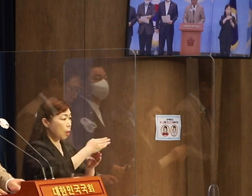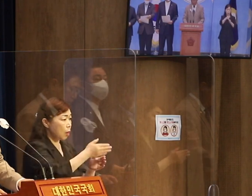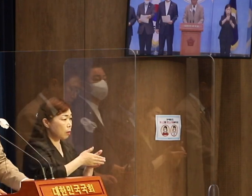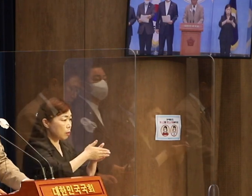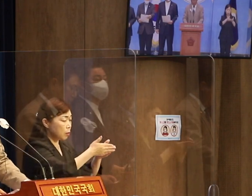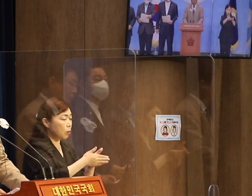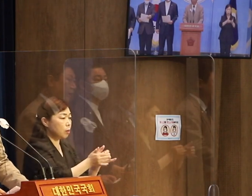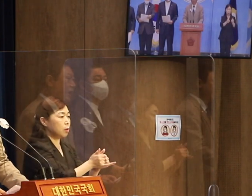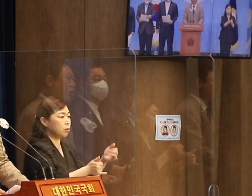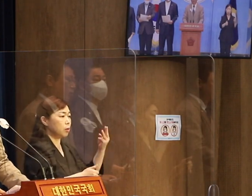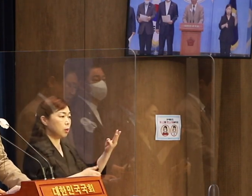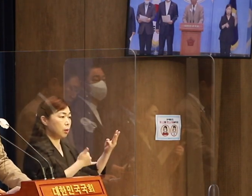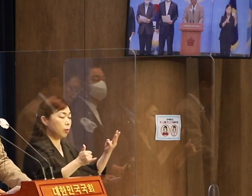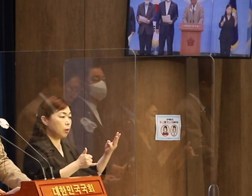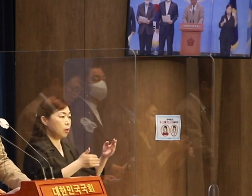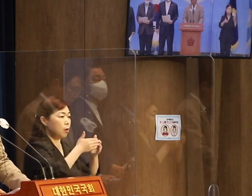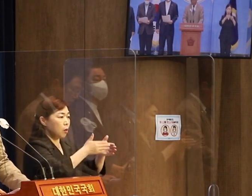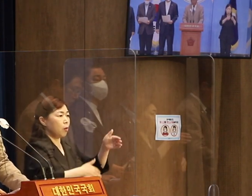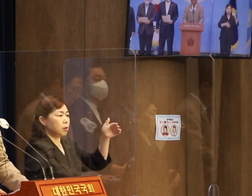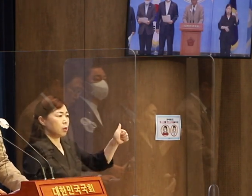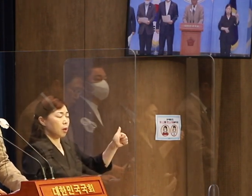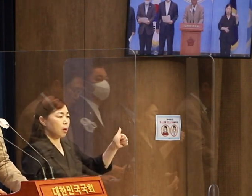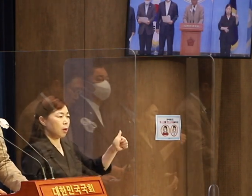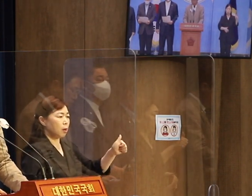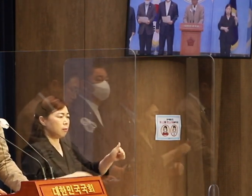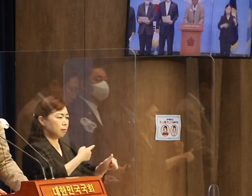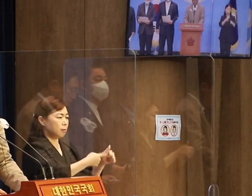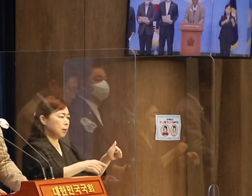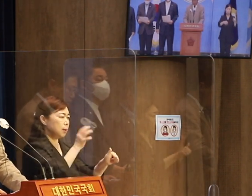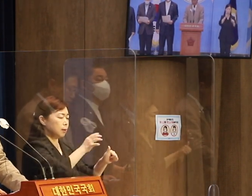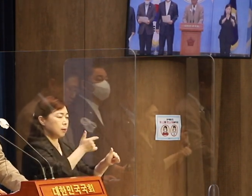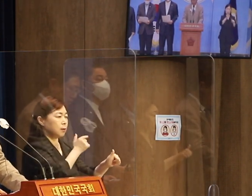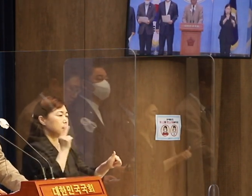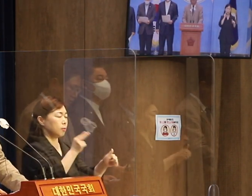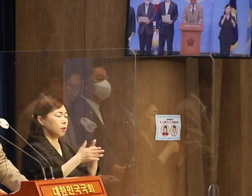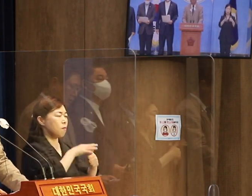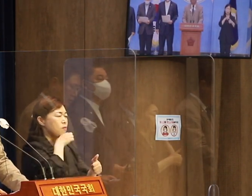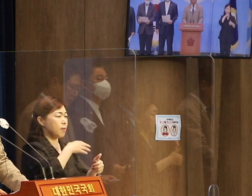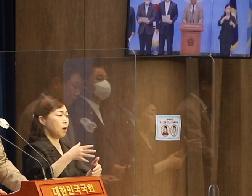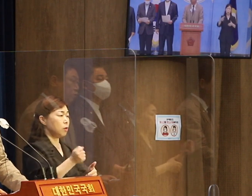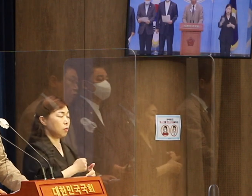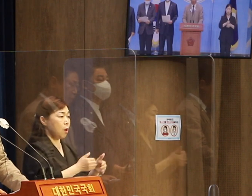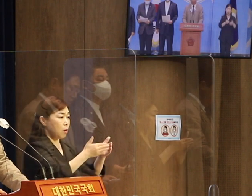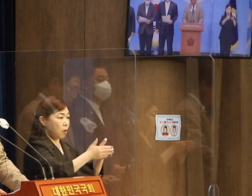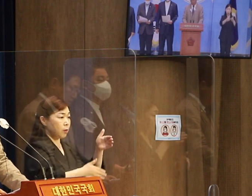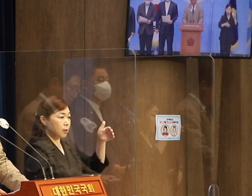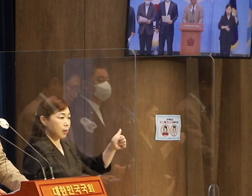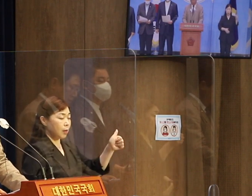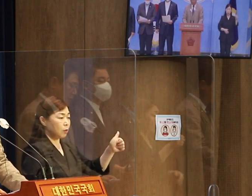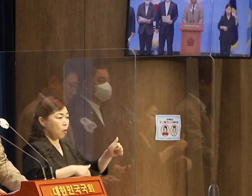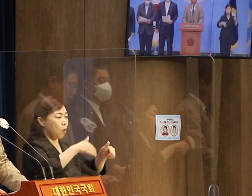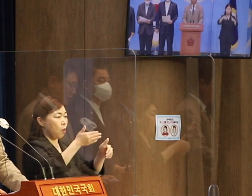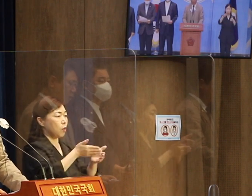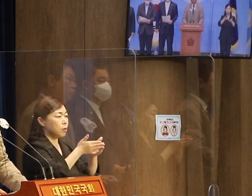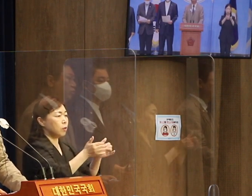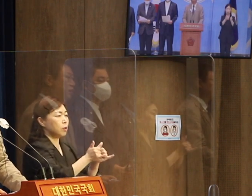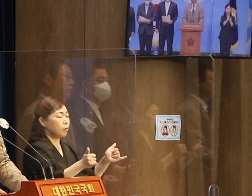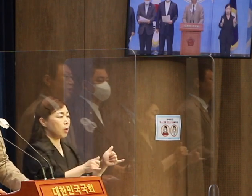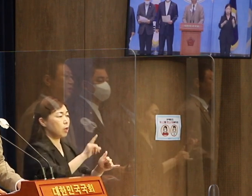3명은 선장의 가혹행위에 불만을 품고 선장과 선원 등 16명을